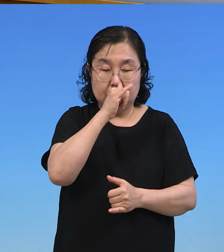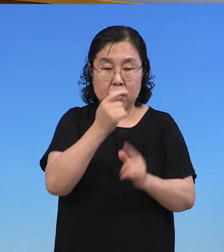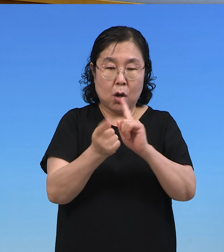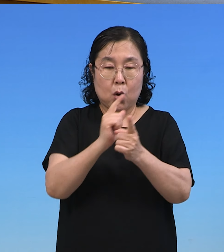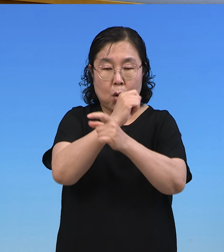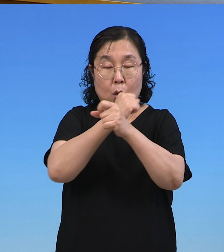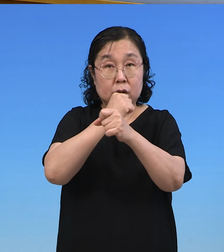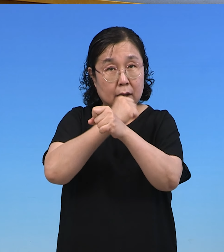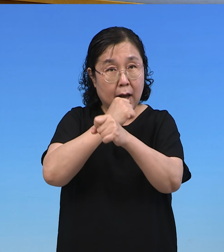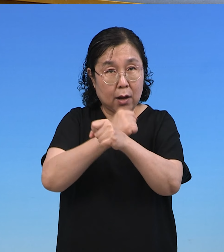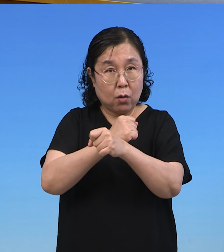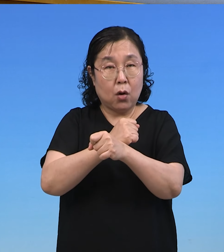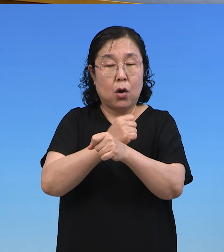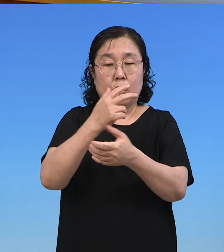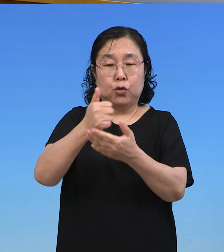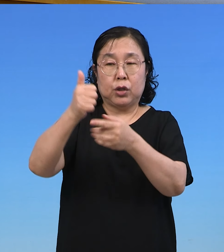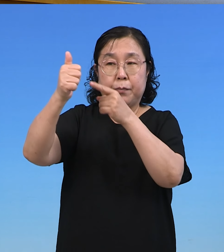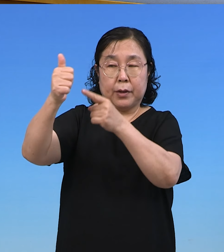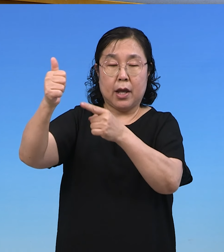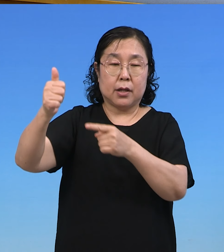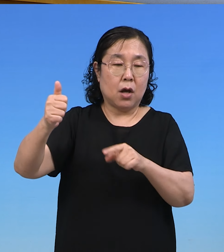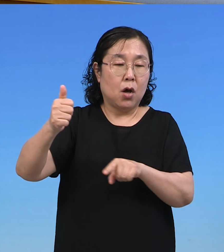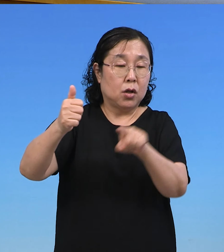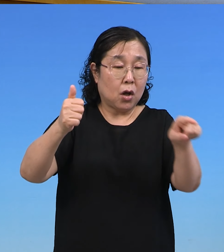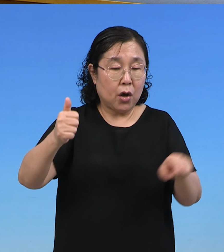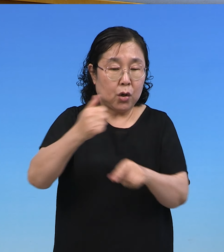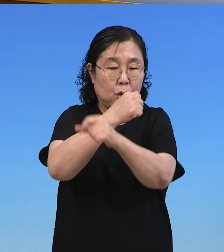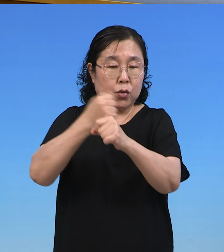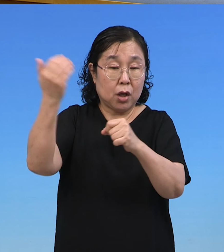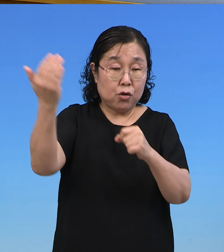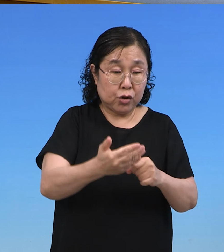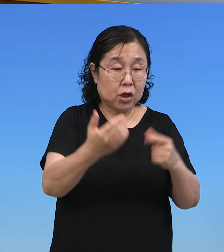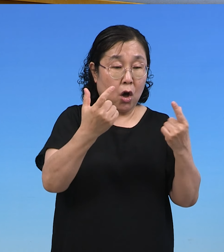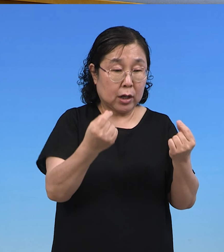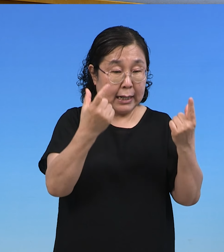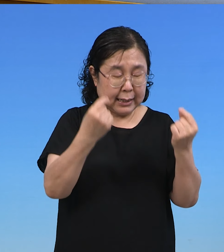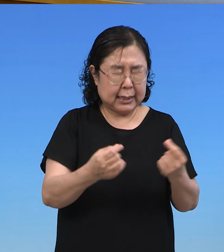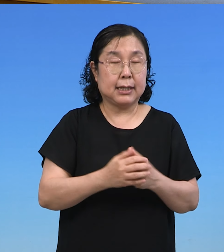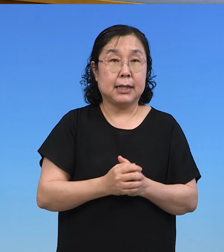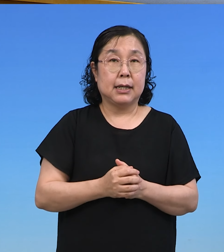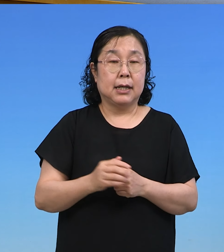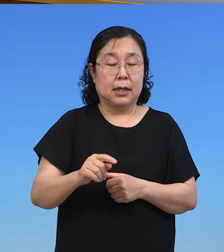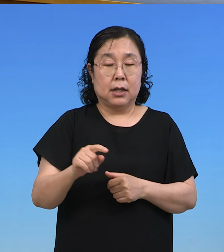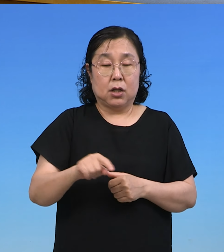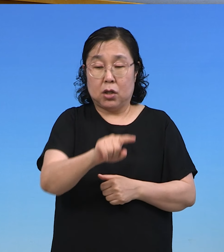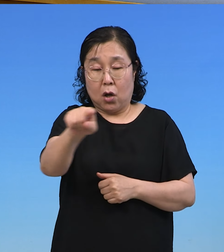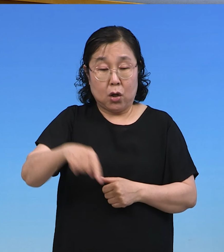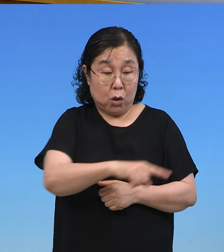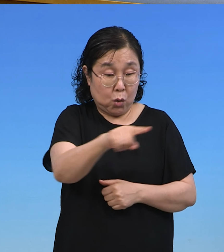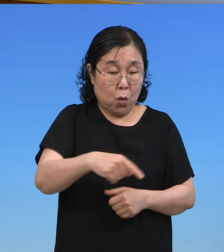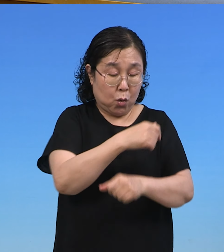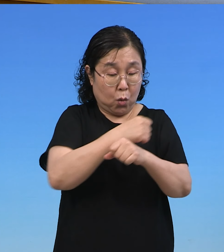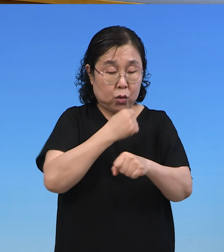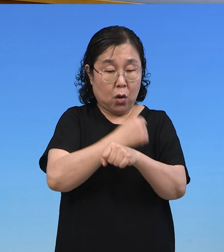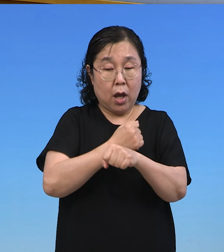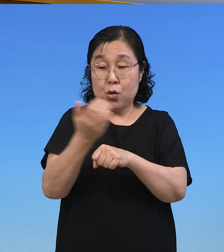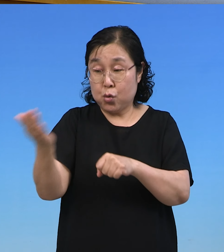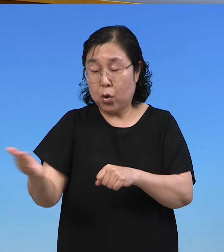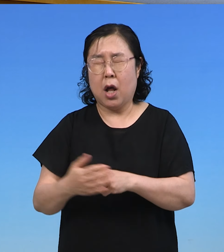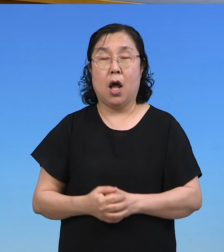용서하되 주께서 너희를 용서하신 까지 너희도 그리하고. 왜 이렇게 맨날 손해만 보라고 그러느냐고요? 이런